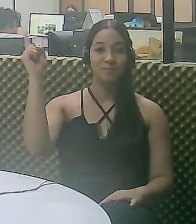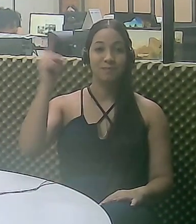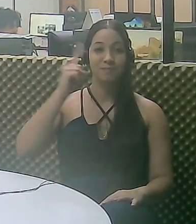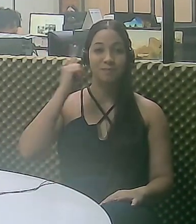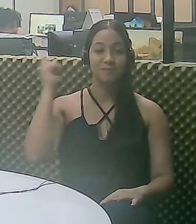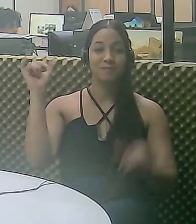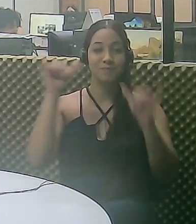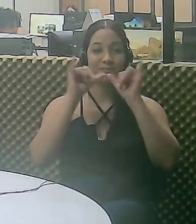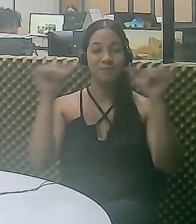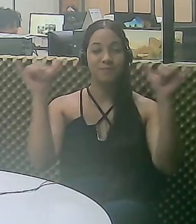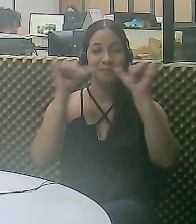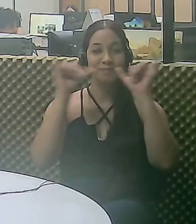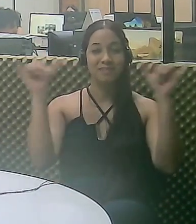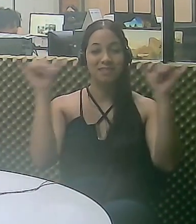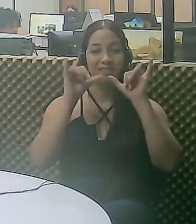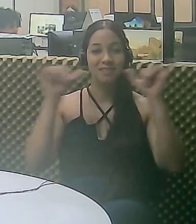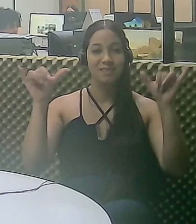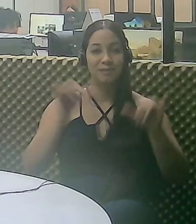Giro de